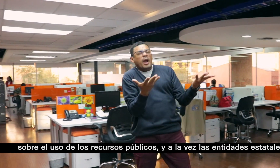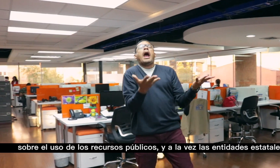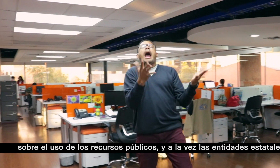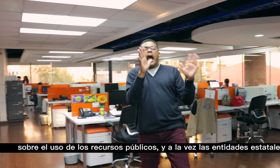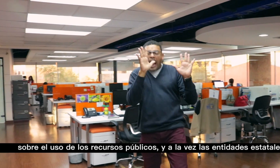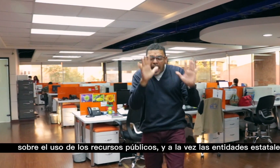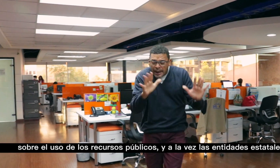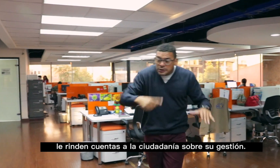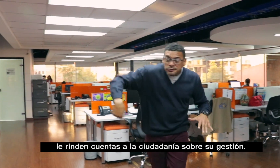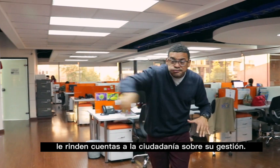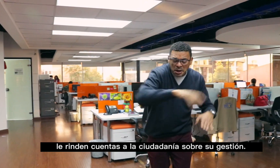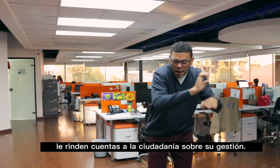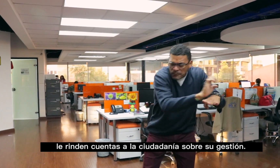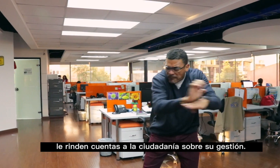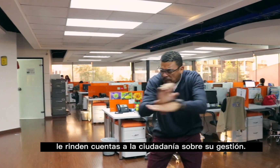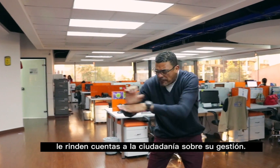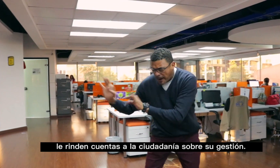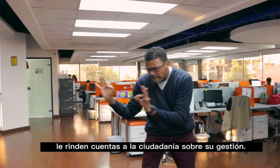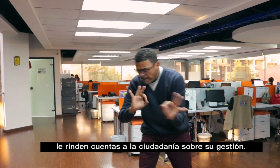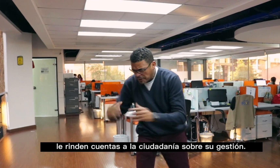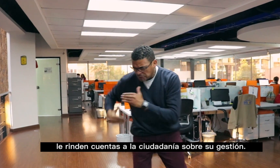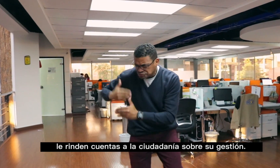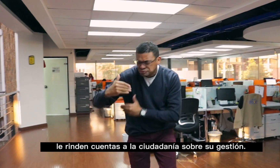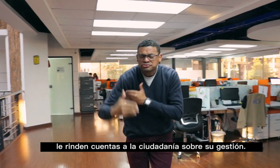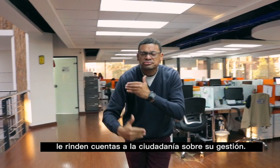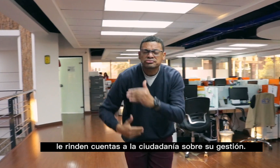entidades estatales le rinden cuentas a la ciudadanía sobre su gestión.